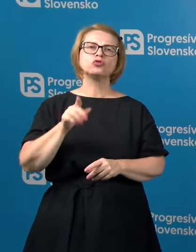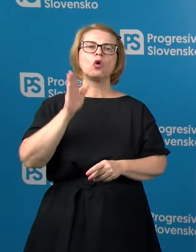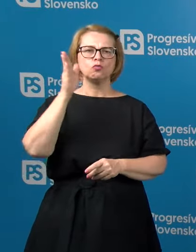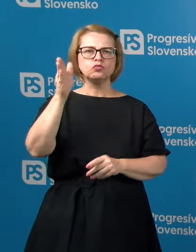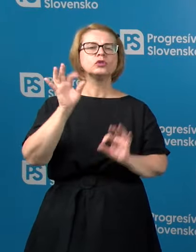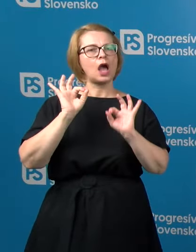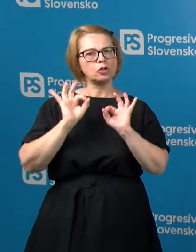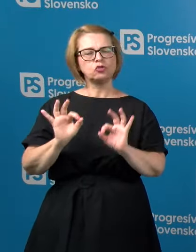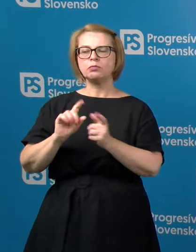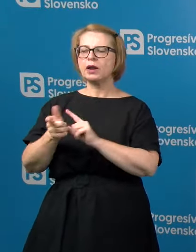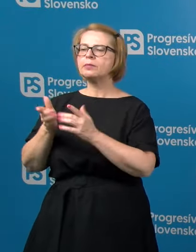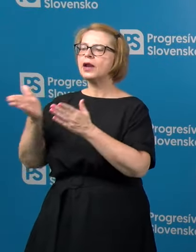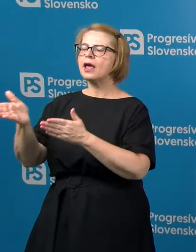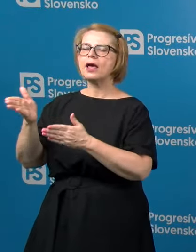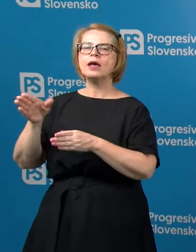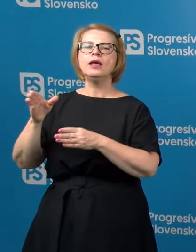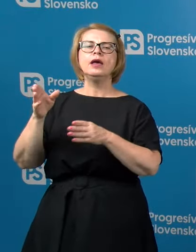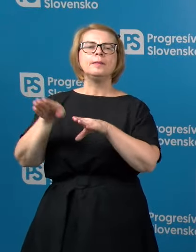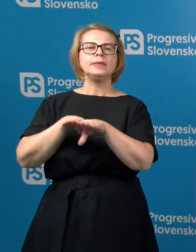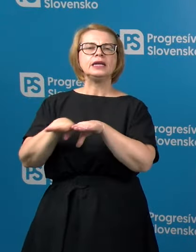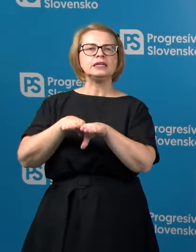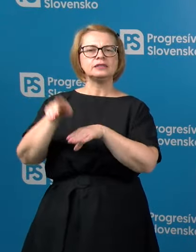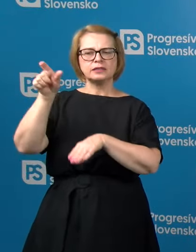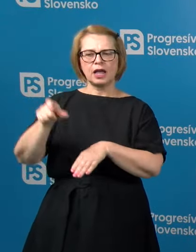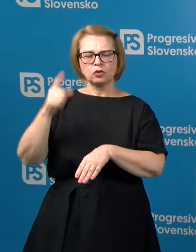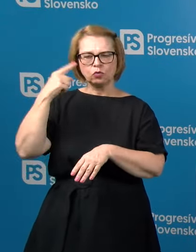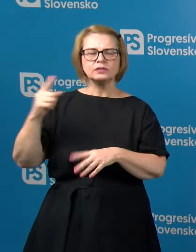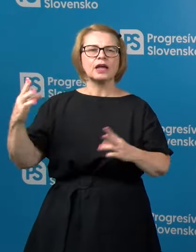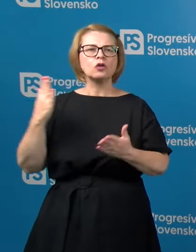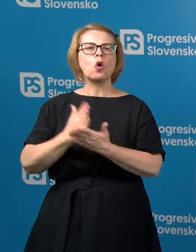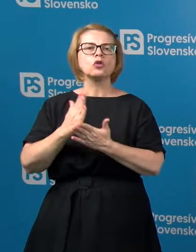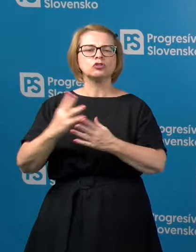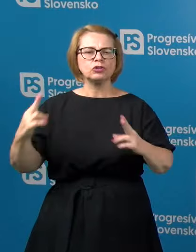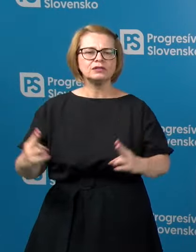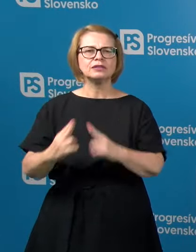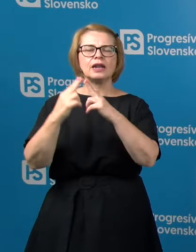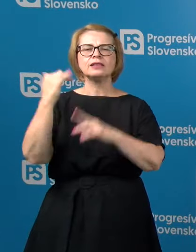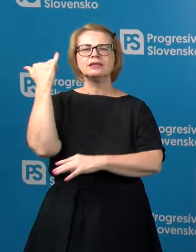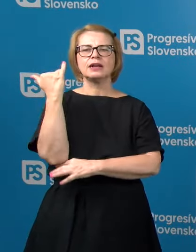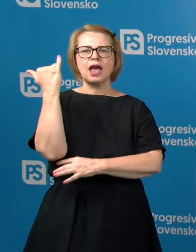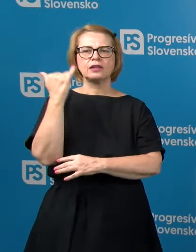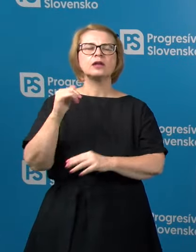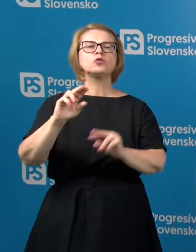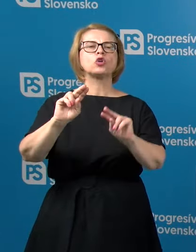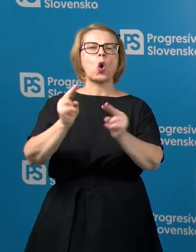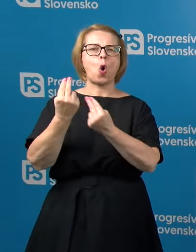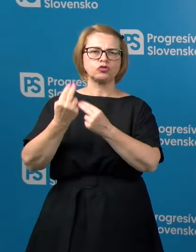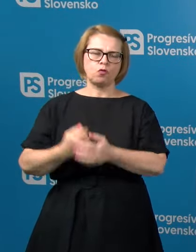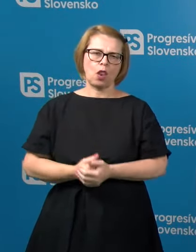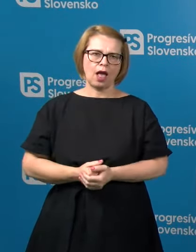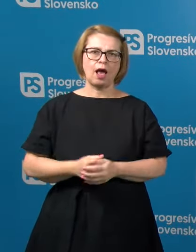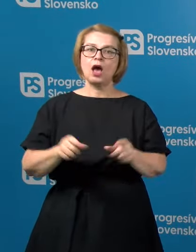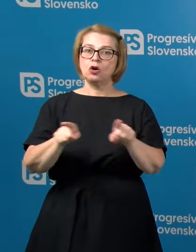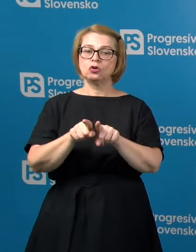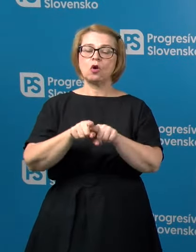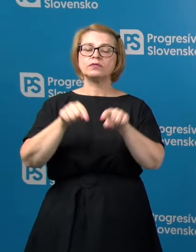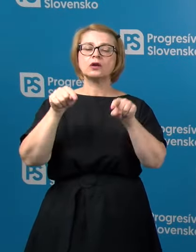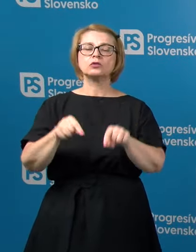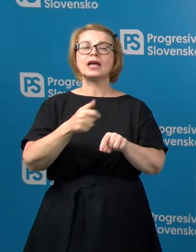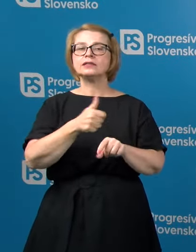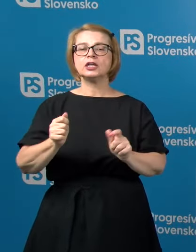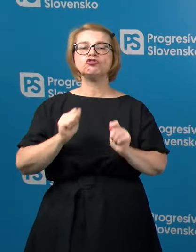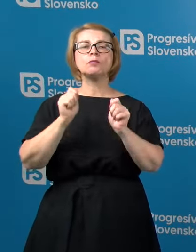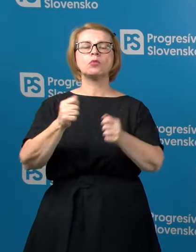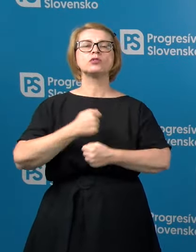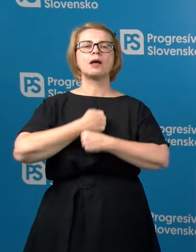pre pani ministerku, že konečne stretne sa s tými riaditeľmi, ktorých odvolala. Zároveň tento týždeň